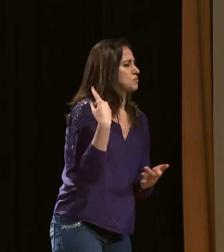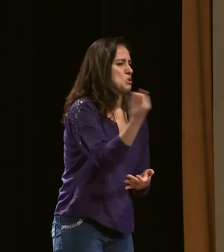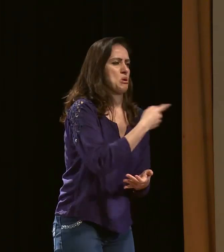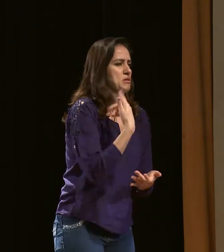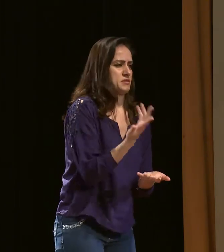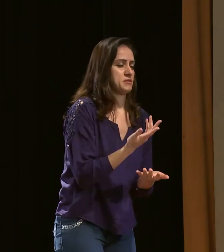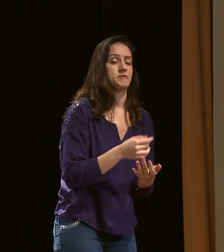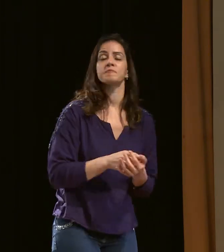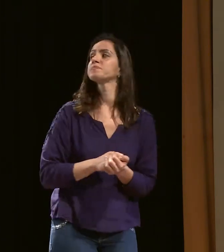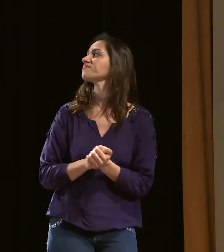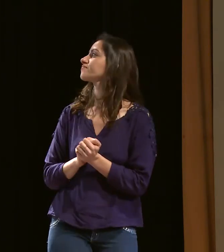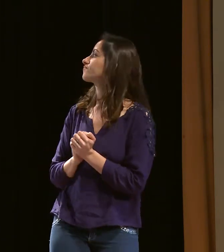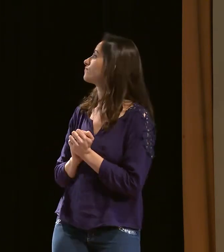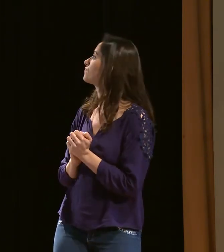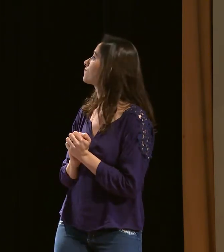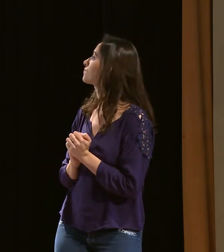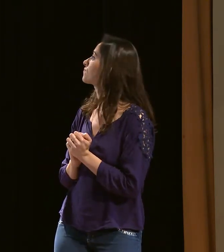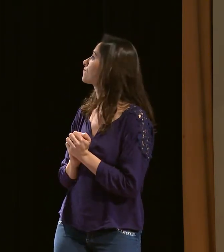por muitos anos, a gente, como exemplo.